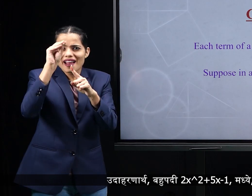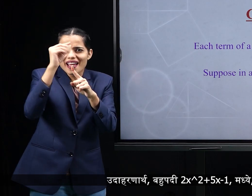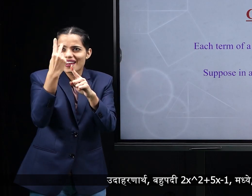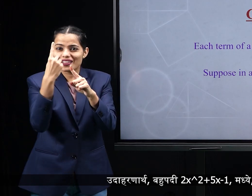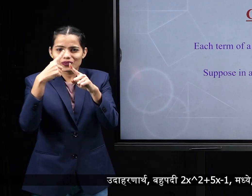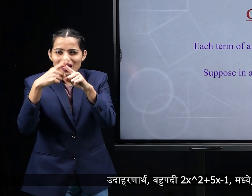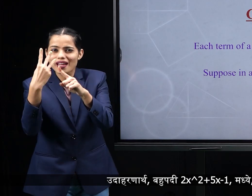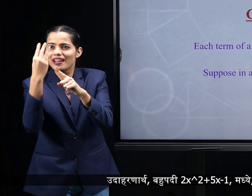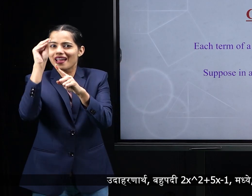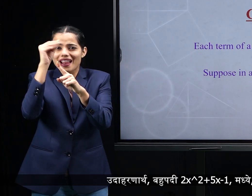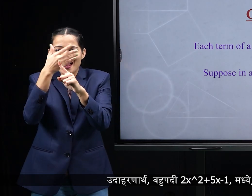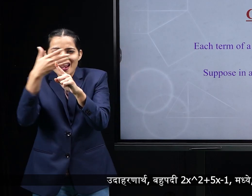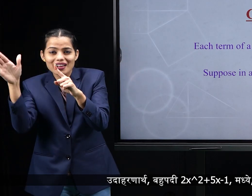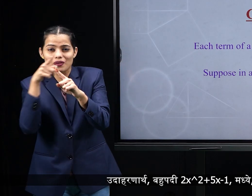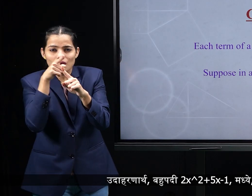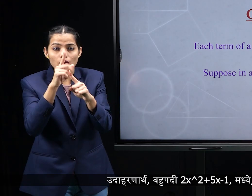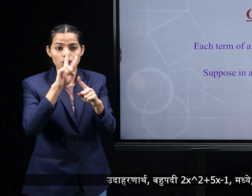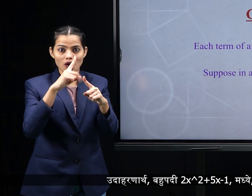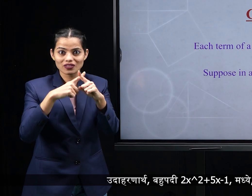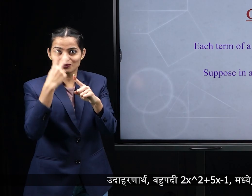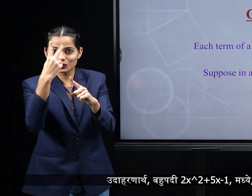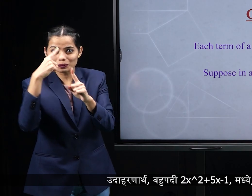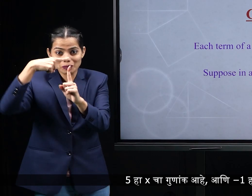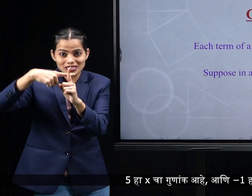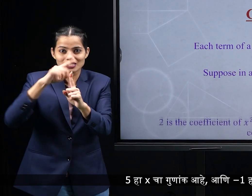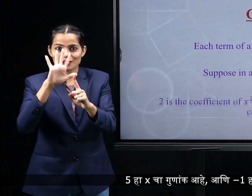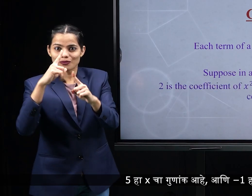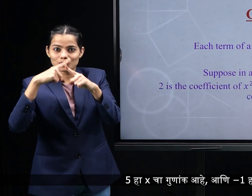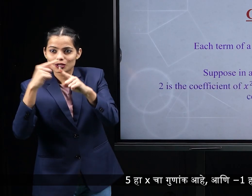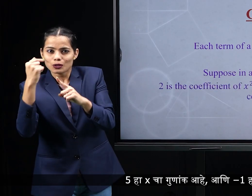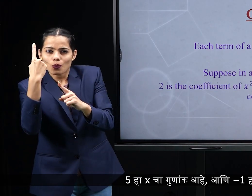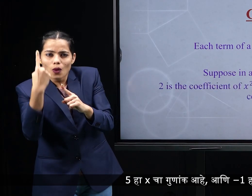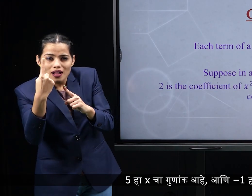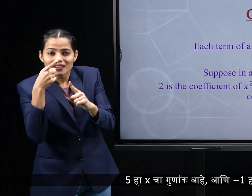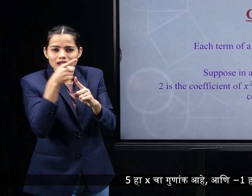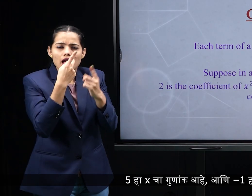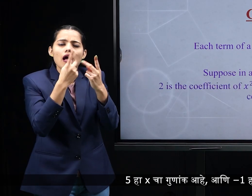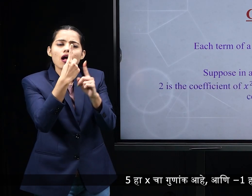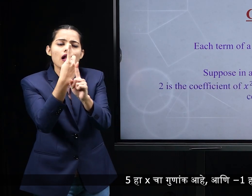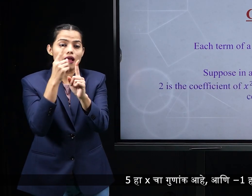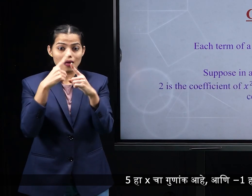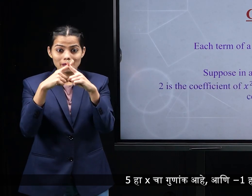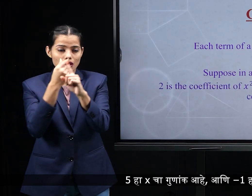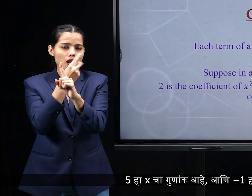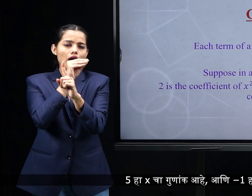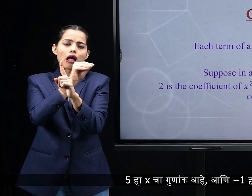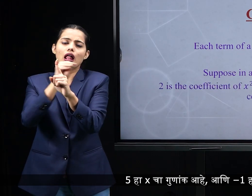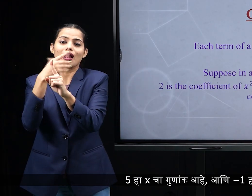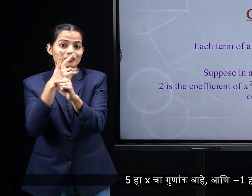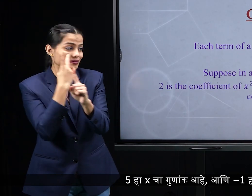2 हा x पॉवर 2 चा गुणांक आहे, 5 हा इंटू चा गुणांक आहे आणि मायनस 1 हा x पॉवर 0